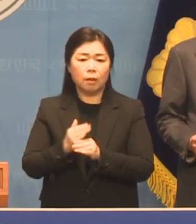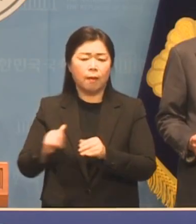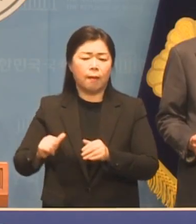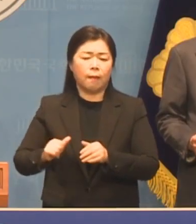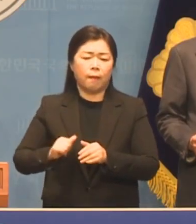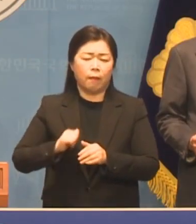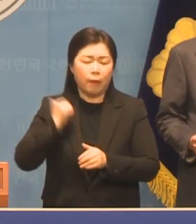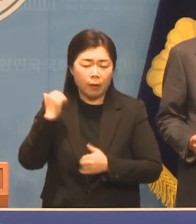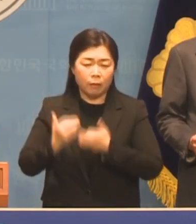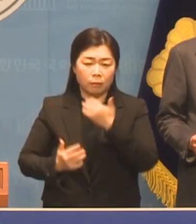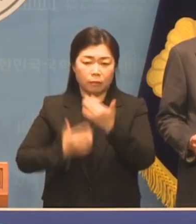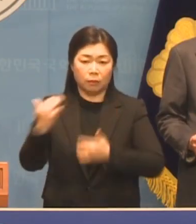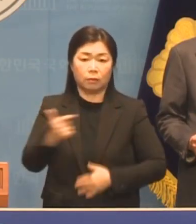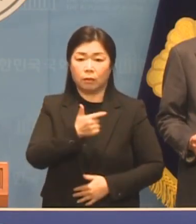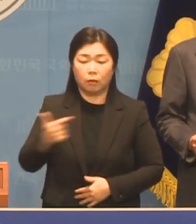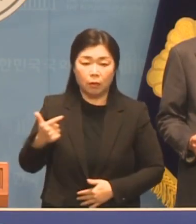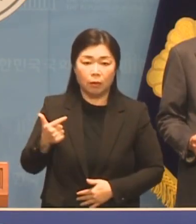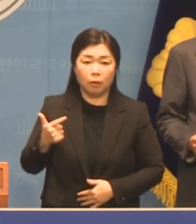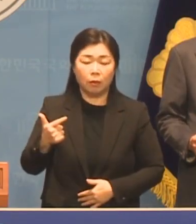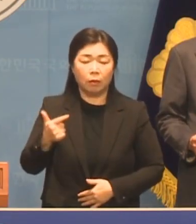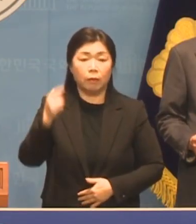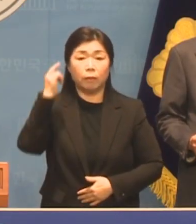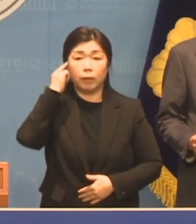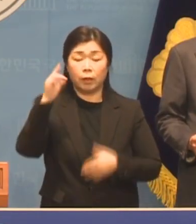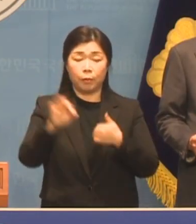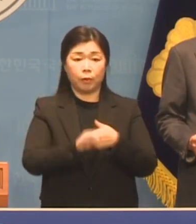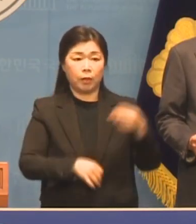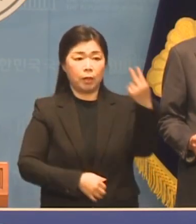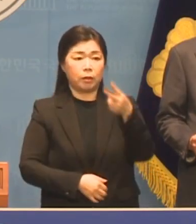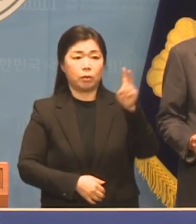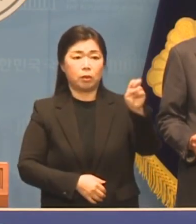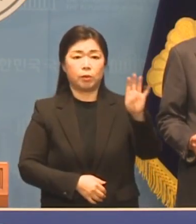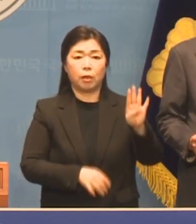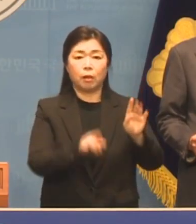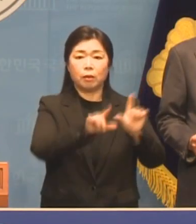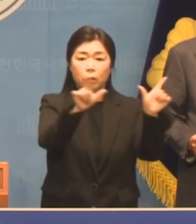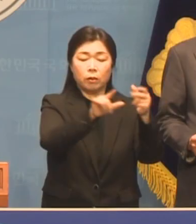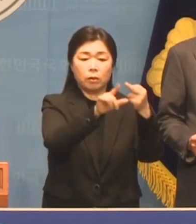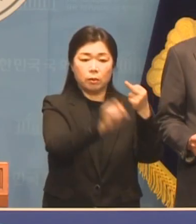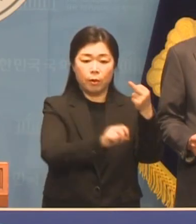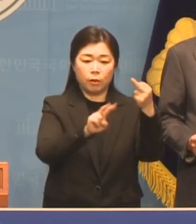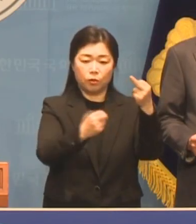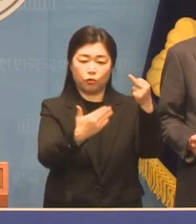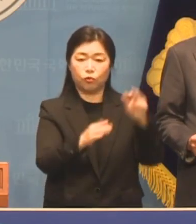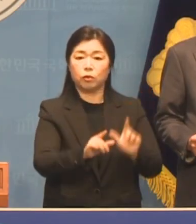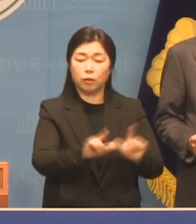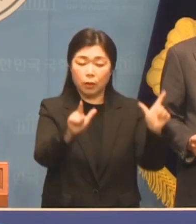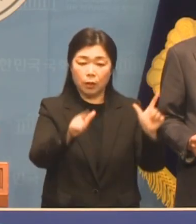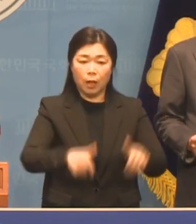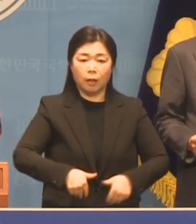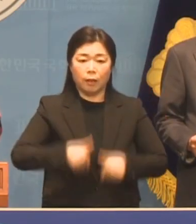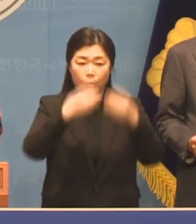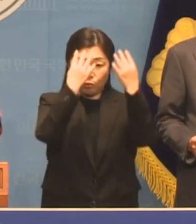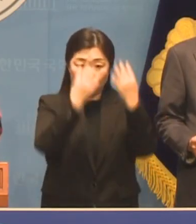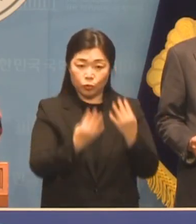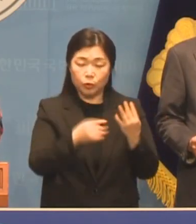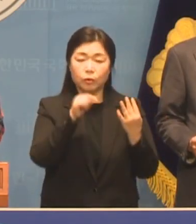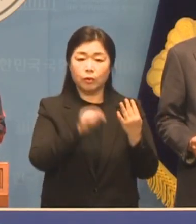금치 못할 상황이 발생하였습니다. 2024년 12월 29일